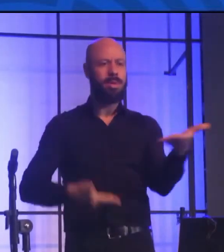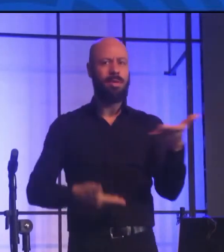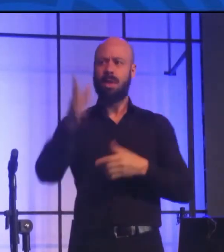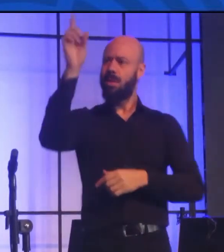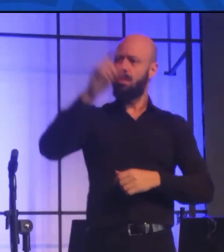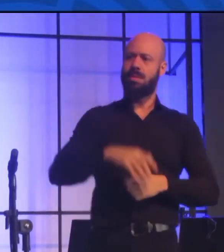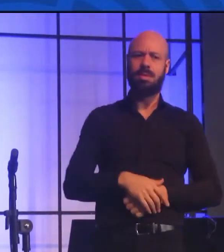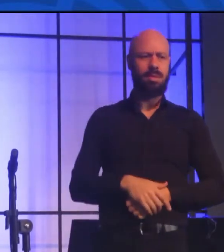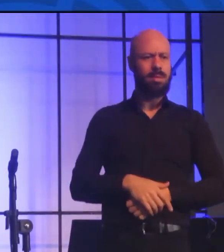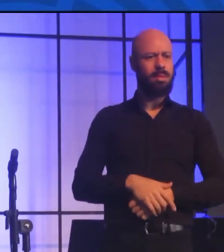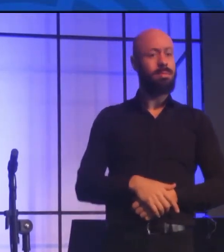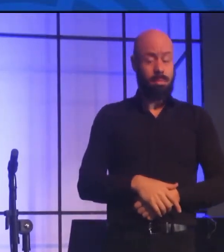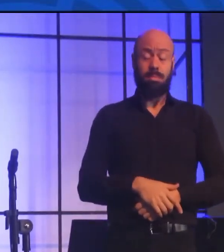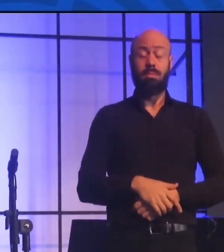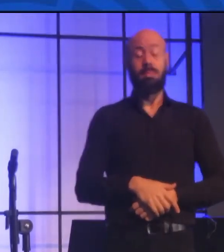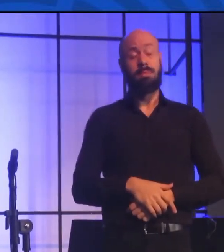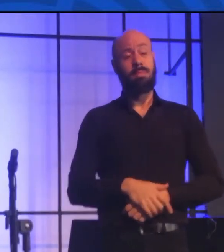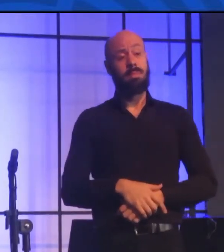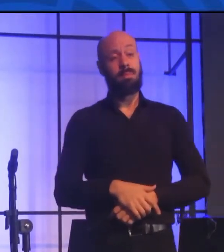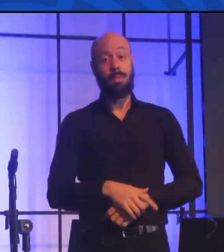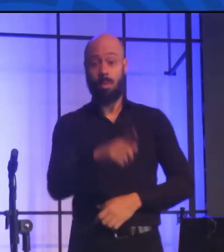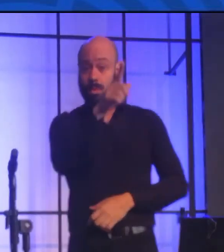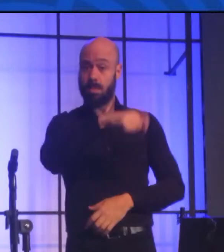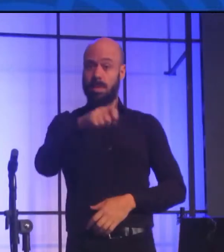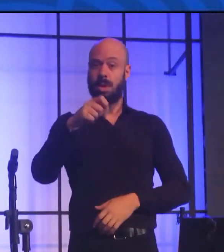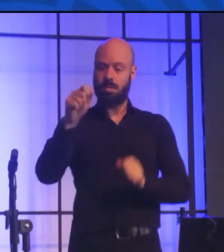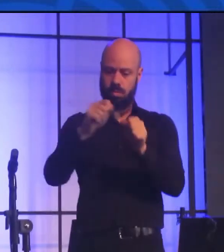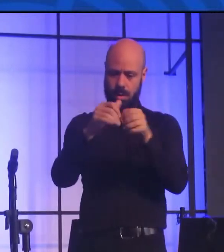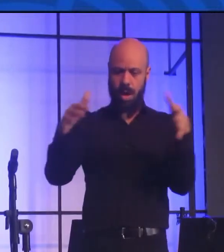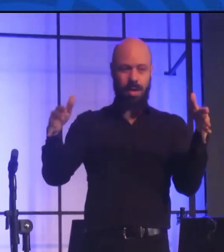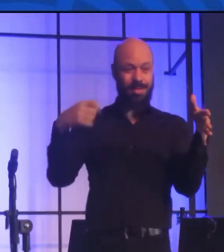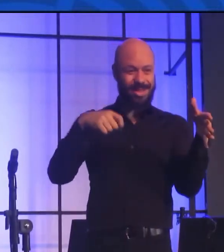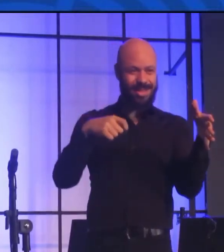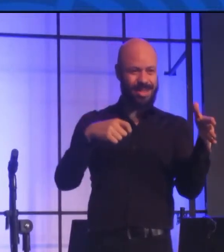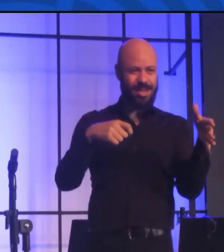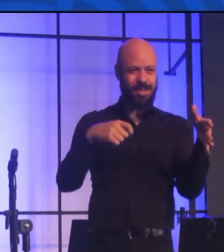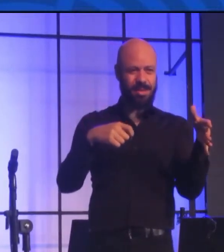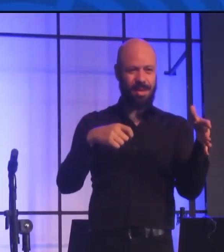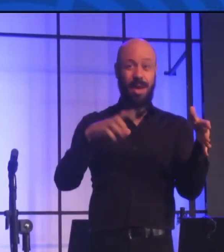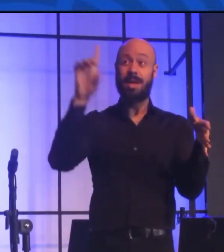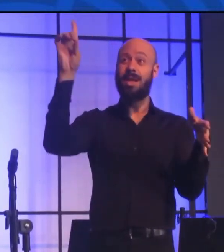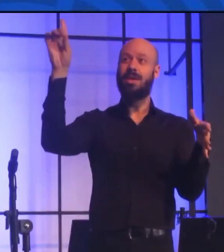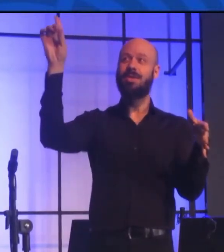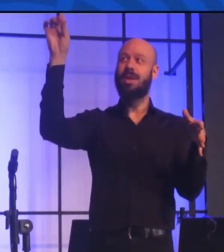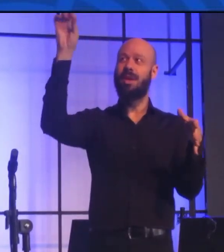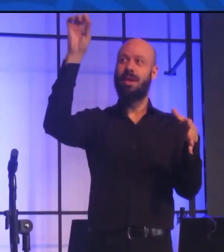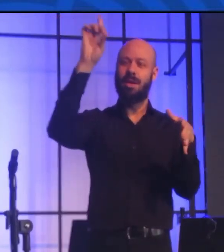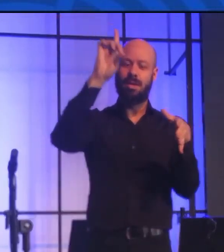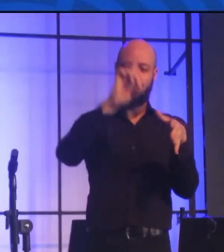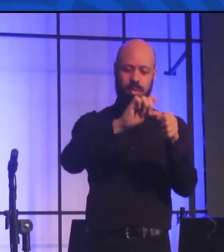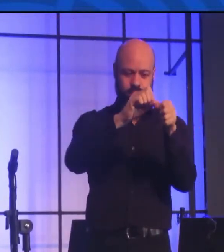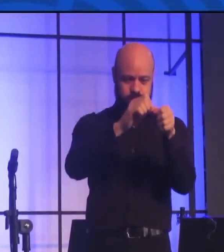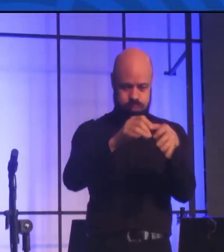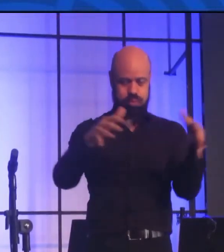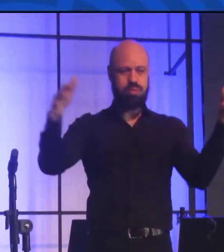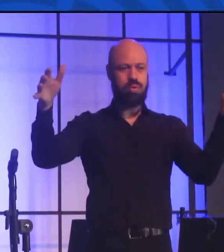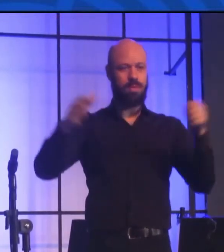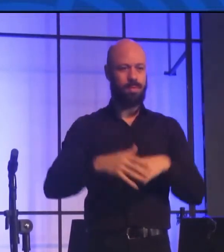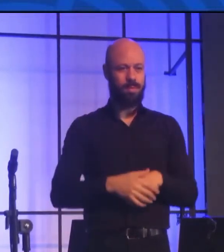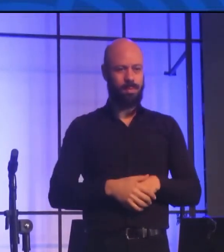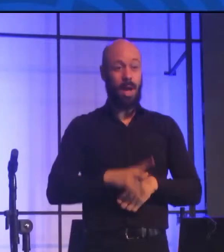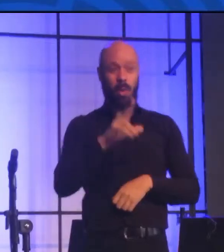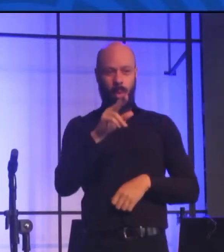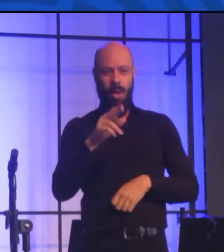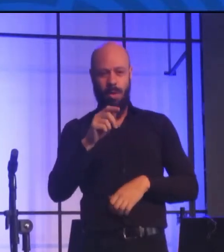Você precisa de um milagre. E o milagre Deus faz flutuar o ferro. Mas você